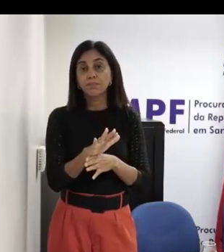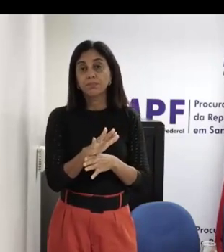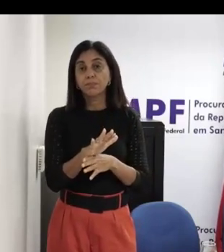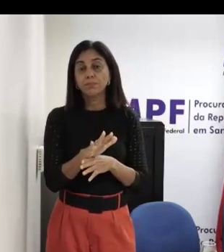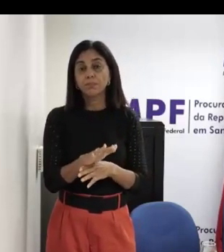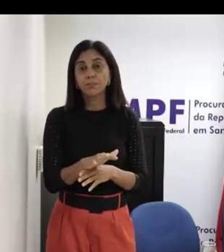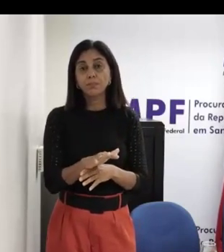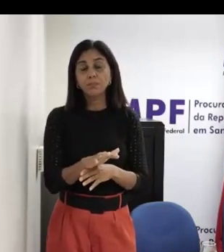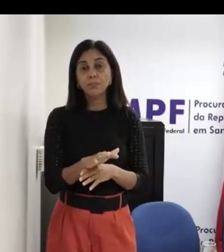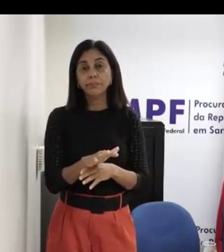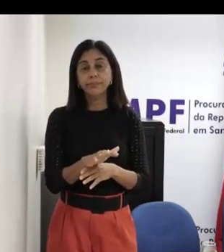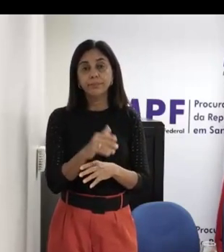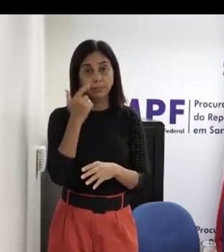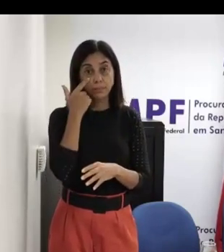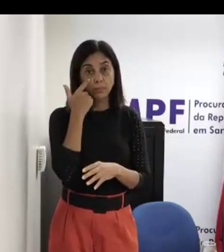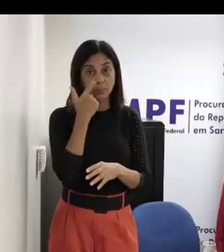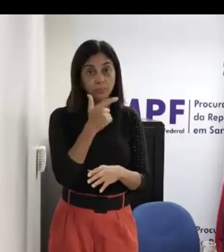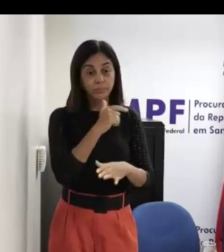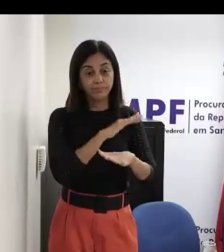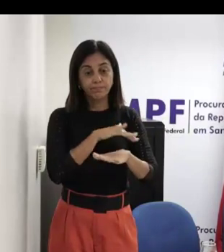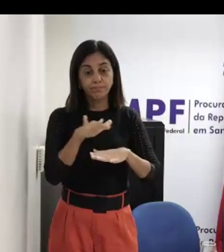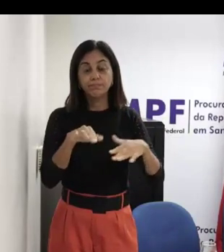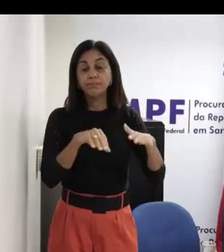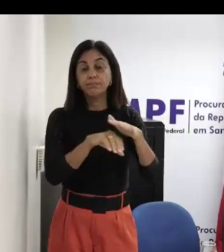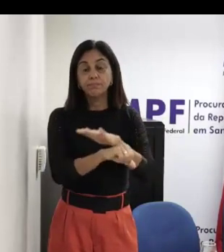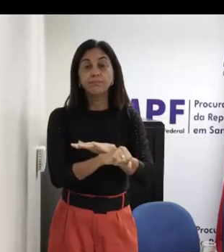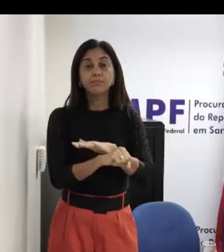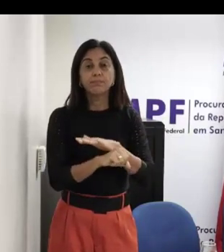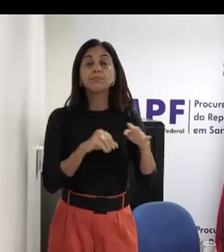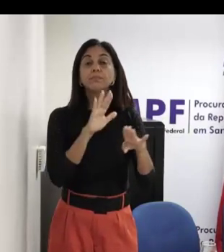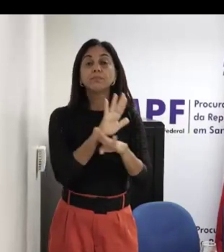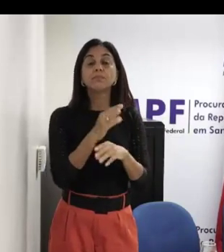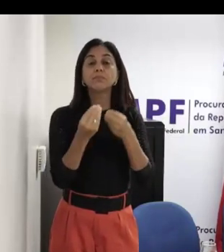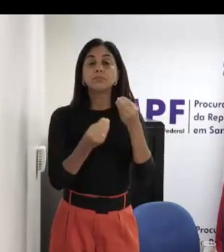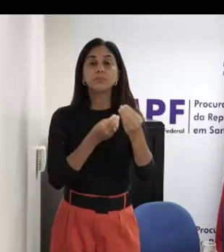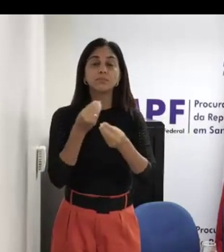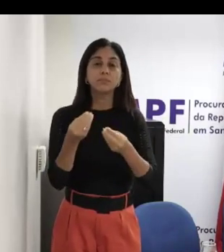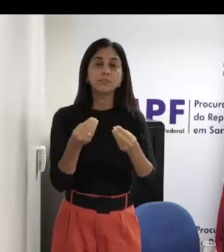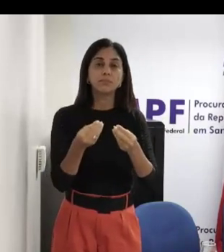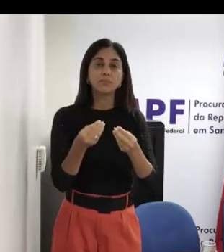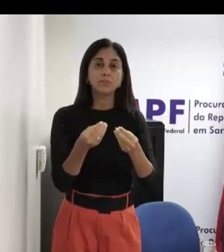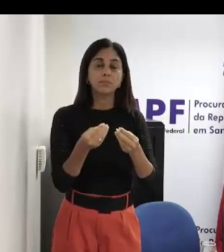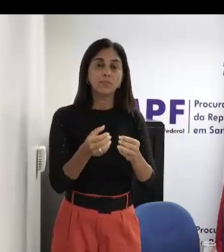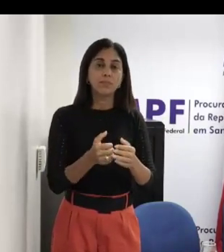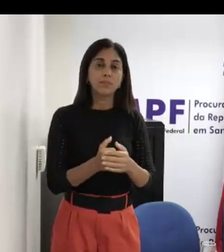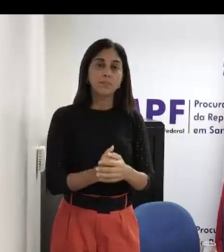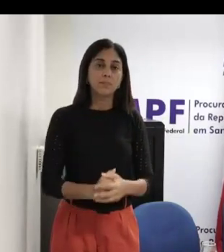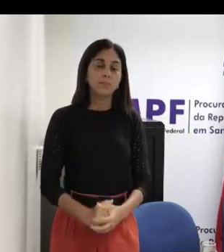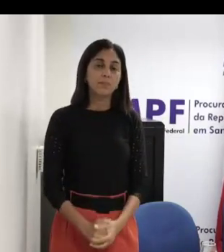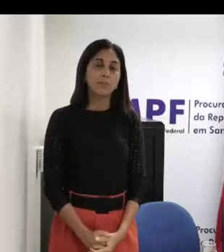eh crimes virtuais contra a criança e do adolescente para que essa prova ela venha e